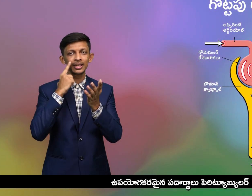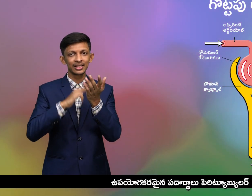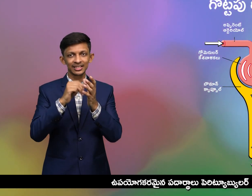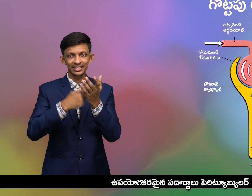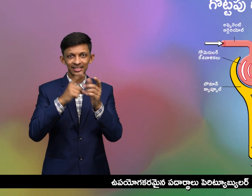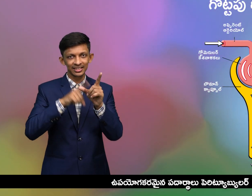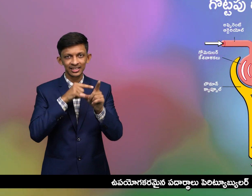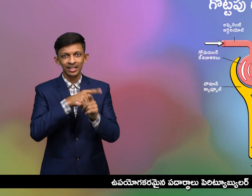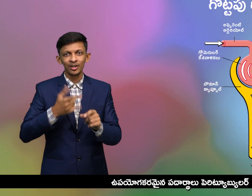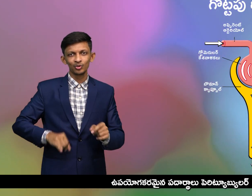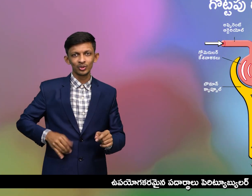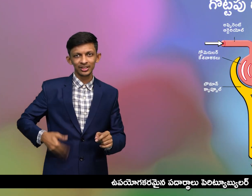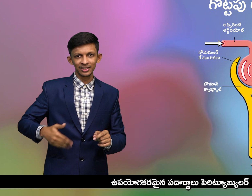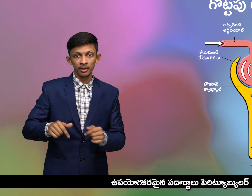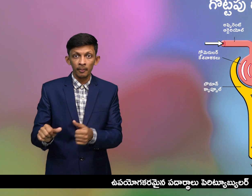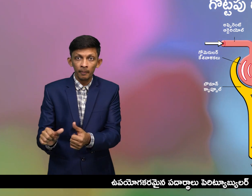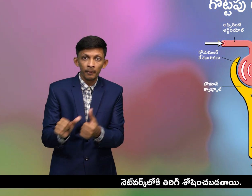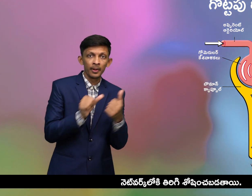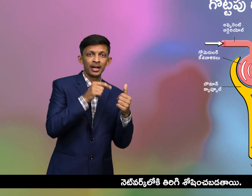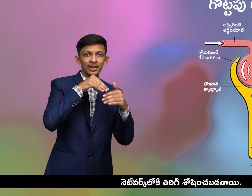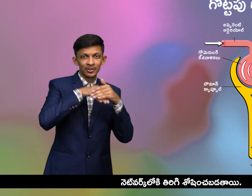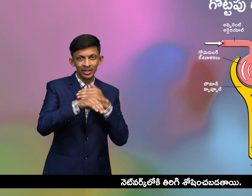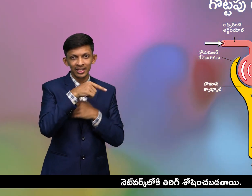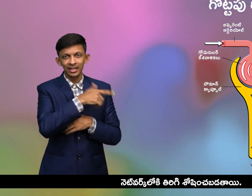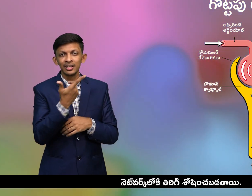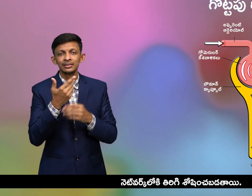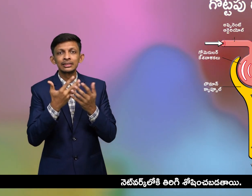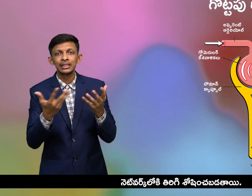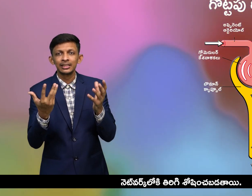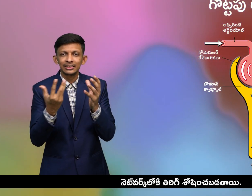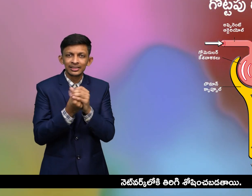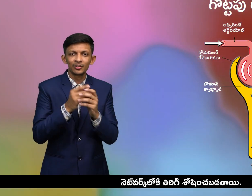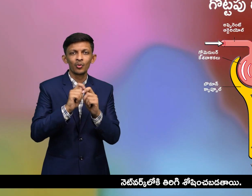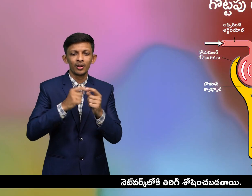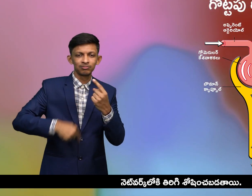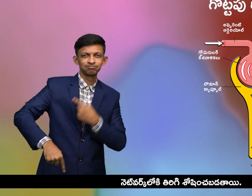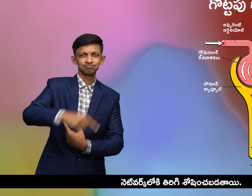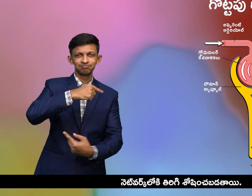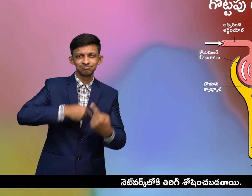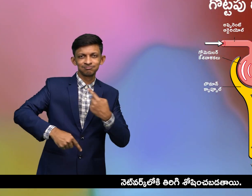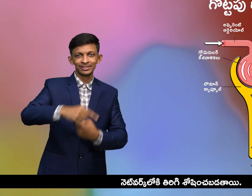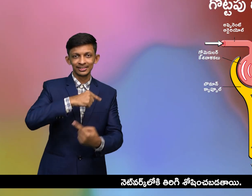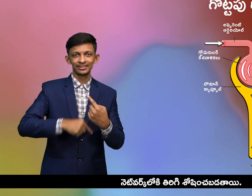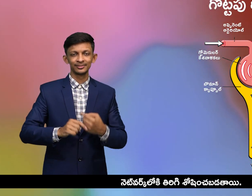ఉపయోగకరమైన పదార్థాలు పెరిట్యూబ్యులర్ నెట్వర్క్లోకి తిరిగి శోషించబడతాయి.